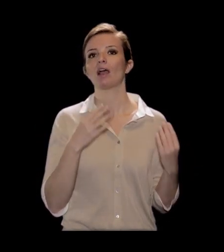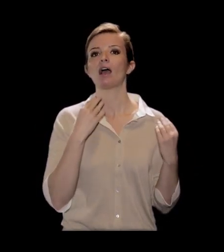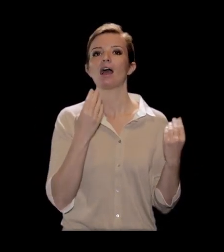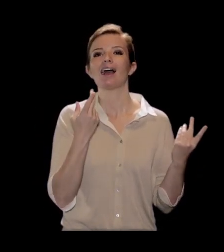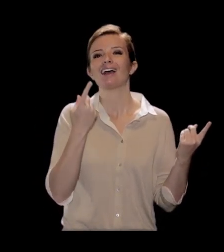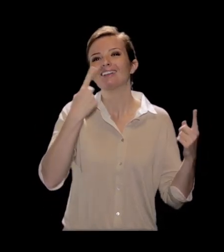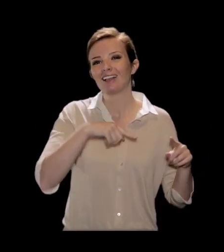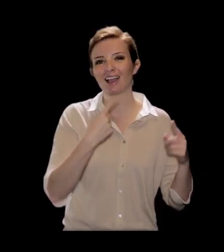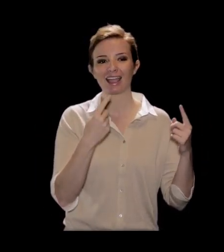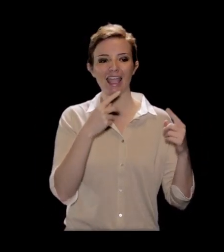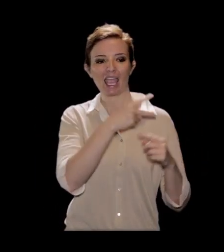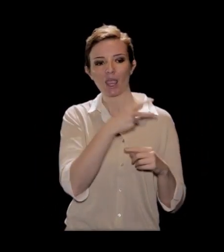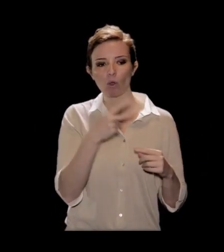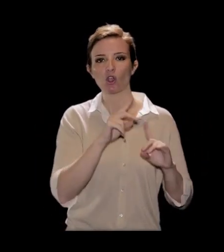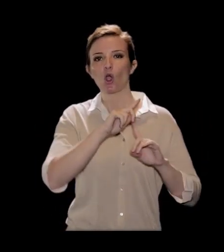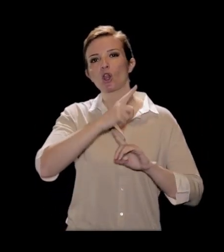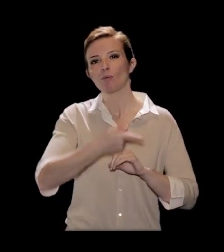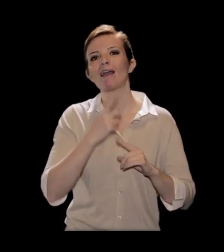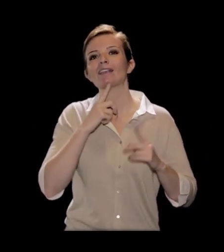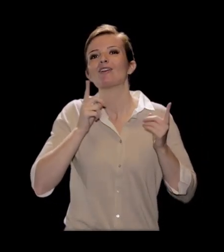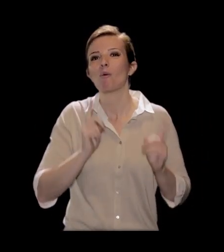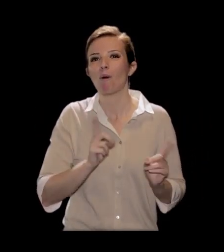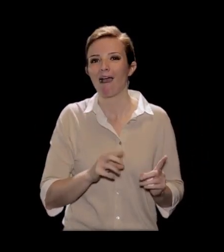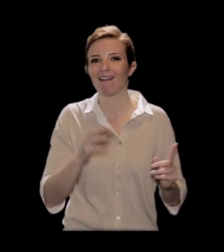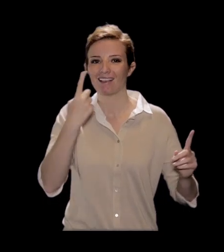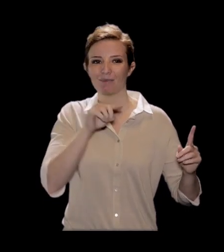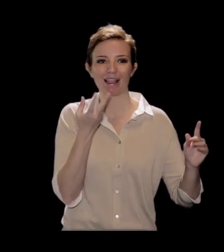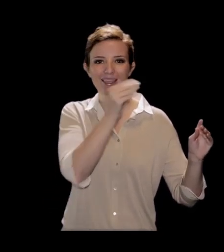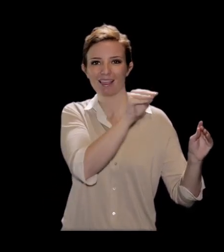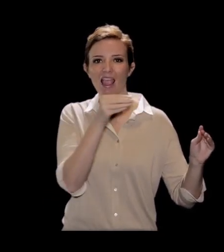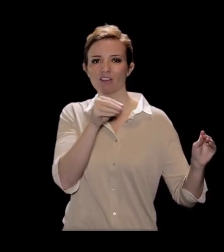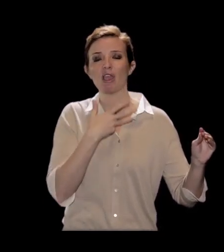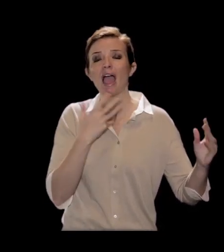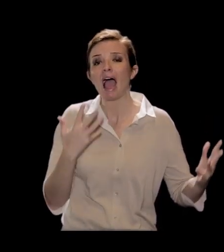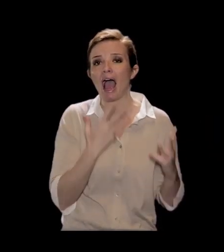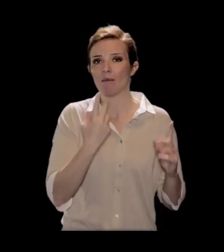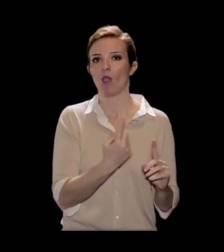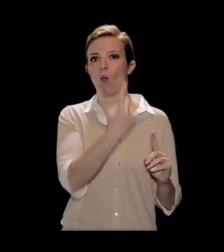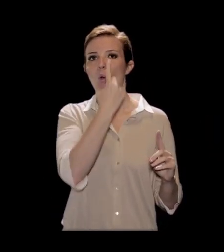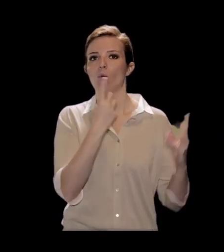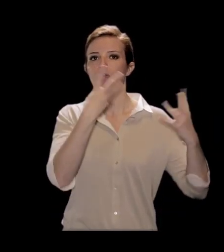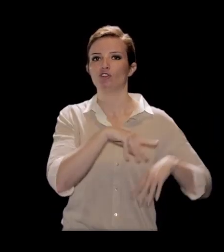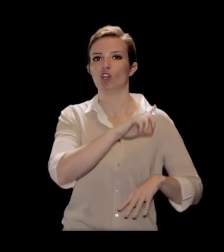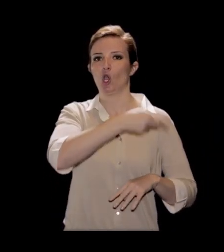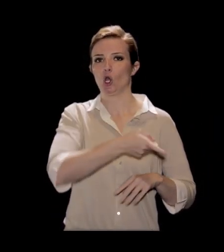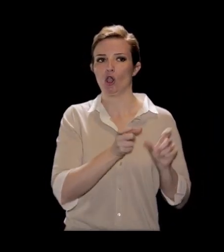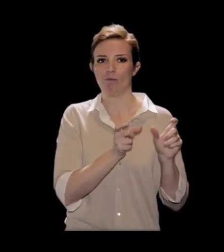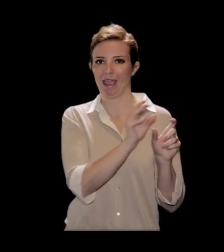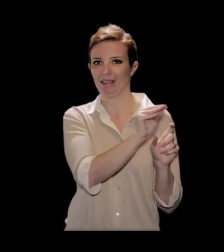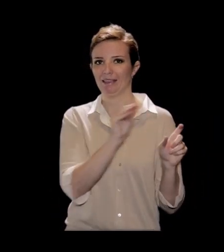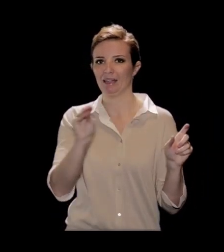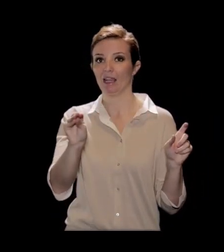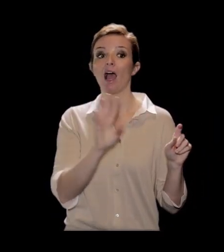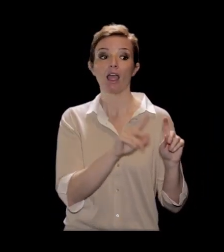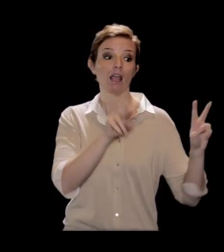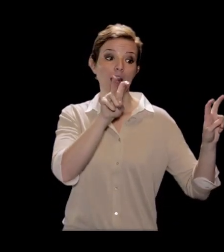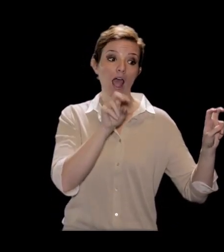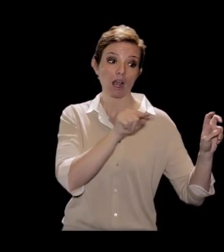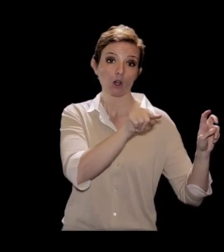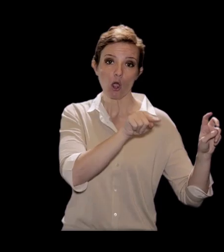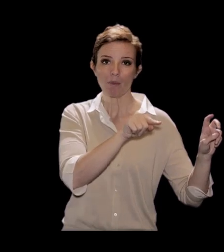evidentemente equazioni coniometriche quelle che contengono almeno una funzione coniometrica in cui nell'argomento figura